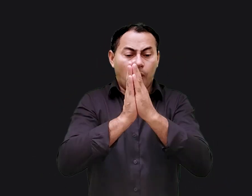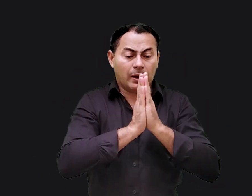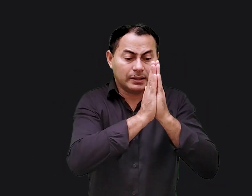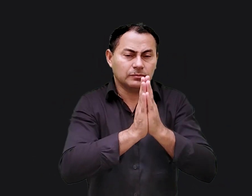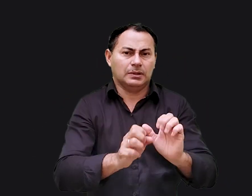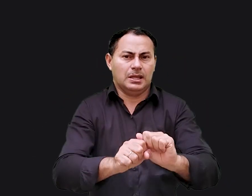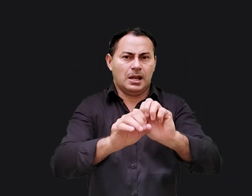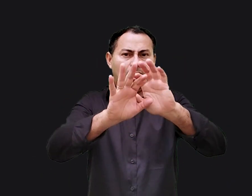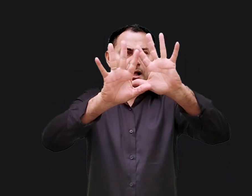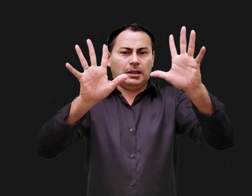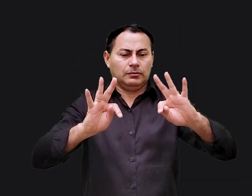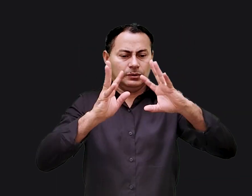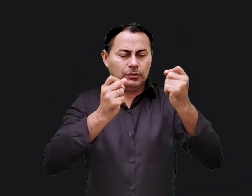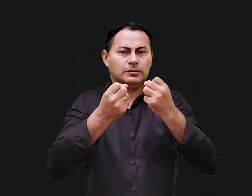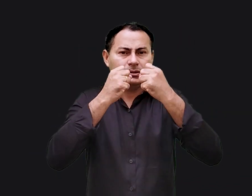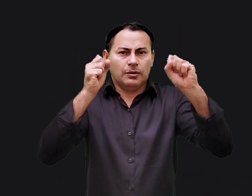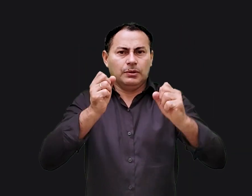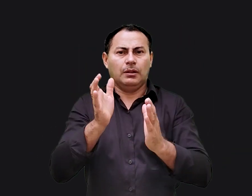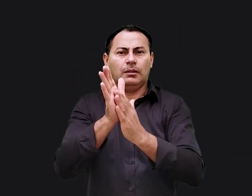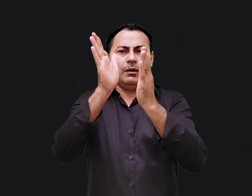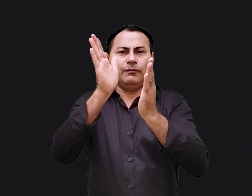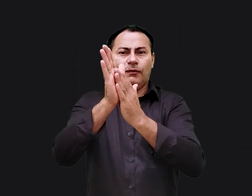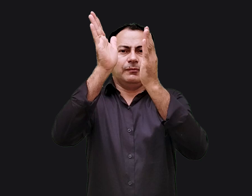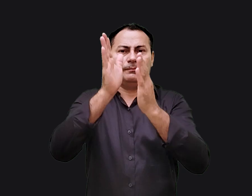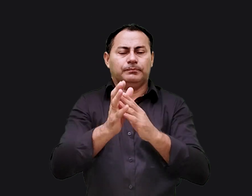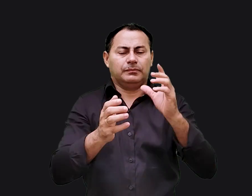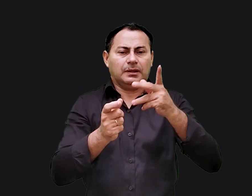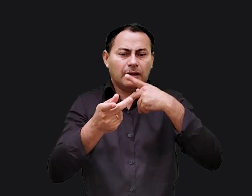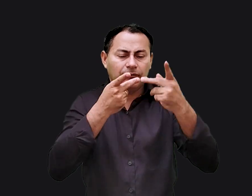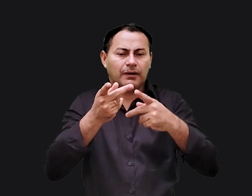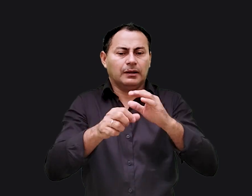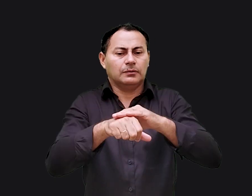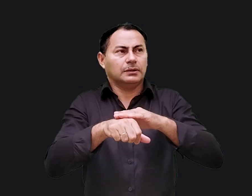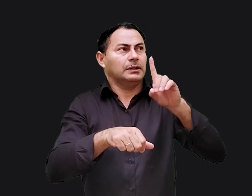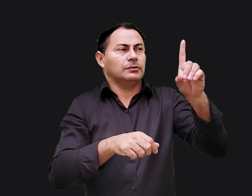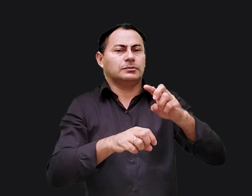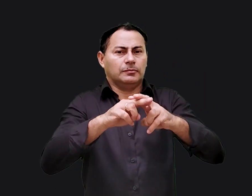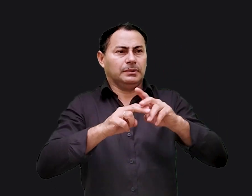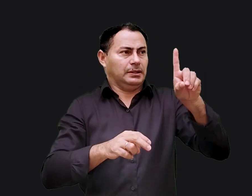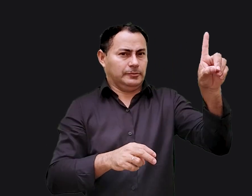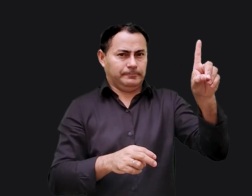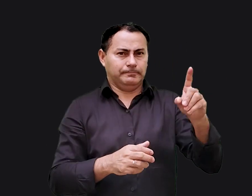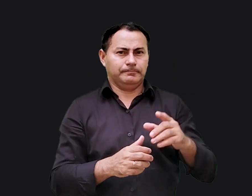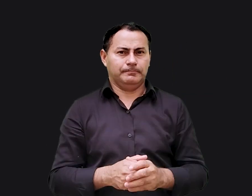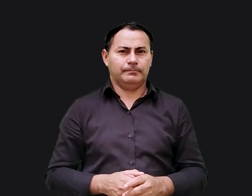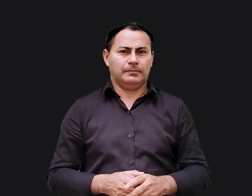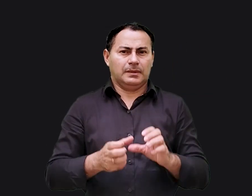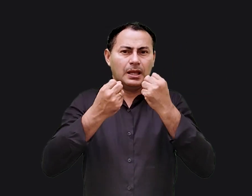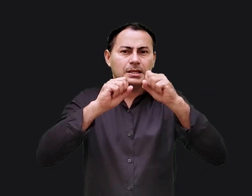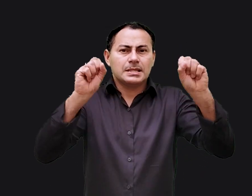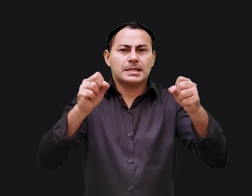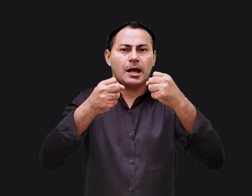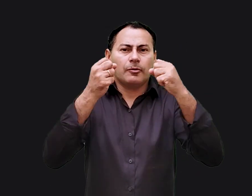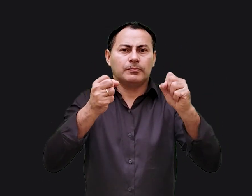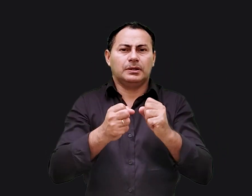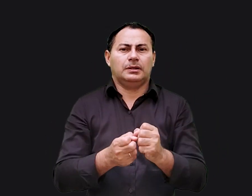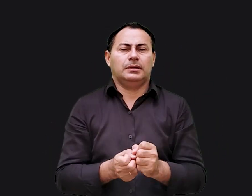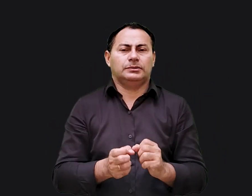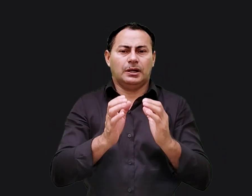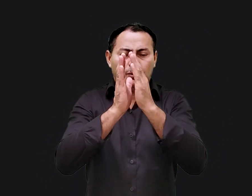de oração e, é claro, todos os salmos de louvor, que falam com Deus sobre Deus. Esses são salmos